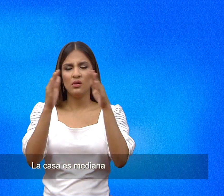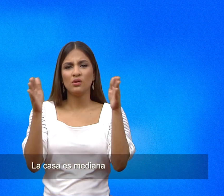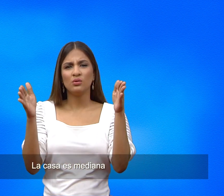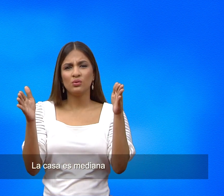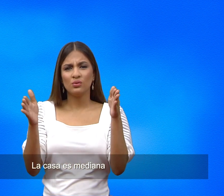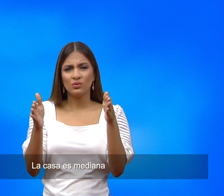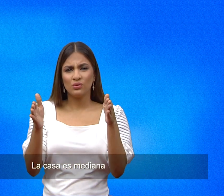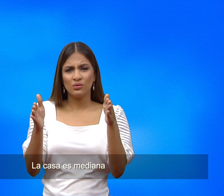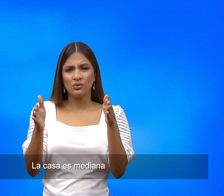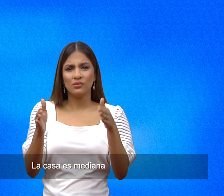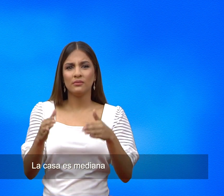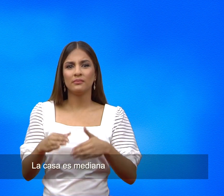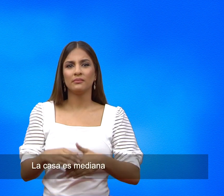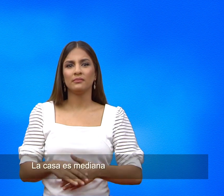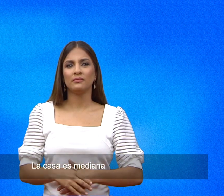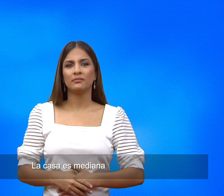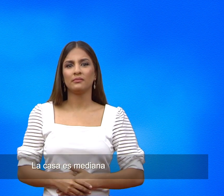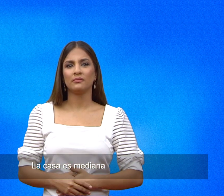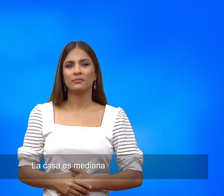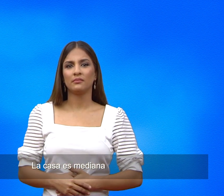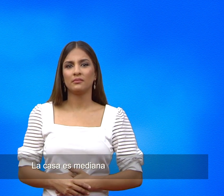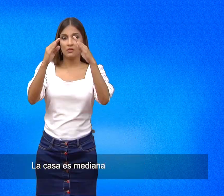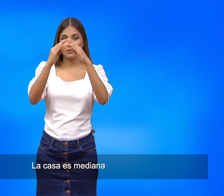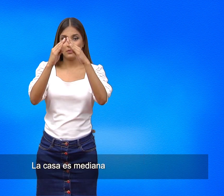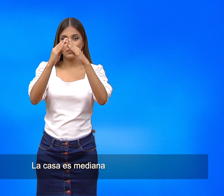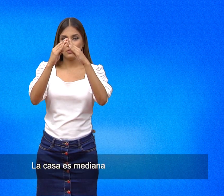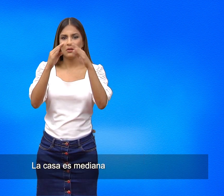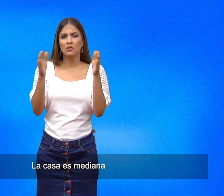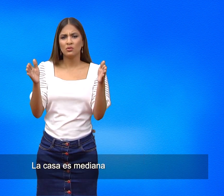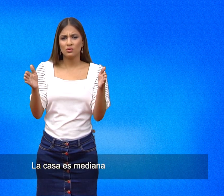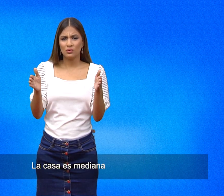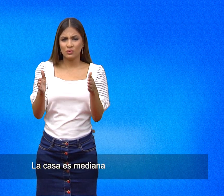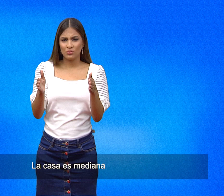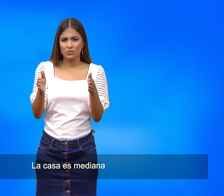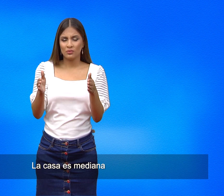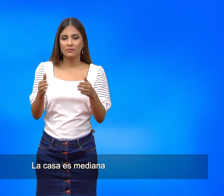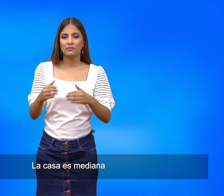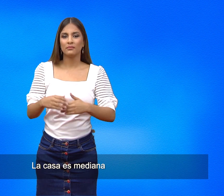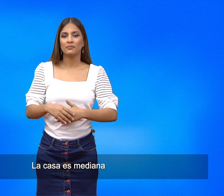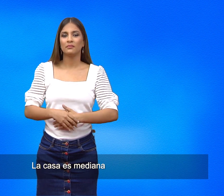la casa es mediana la casa es mediana